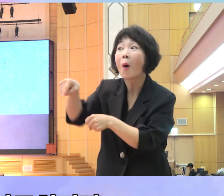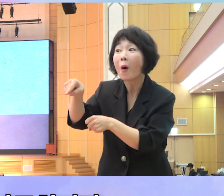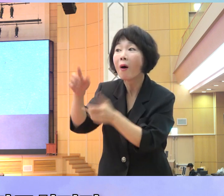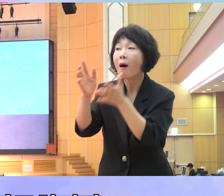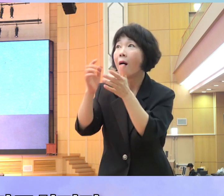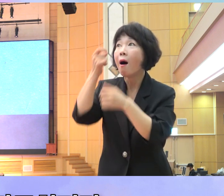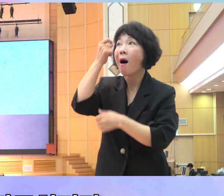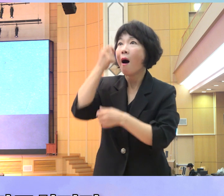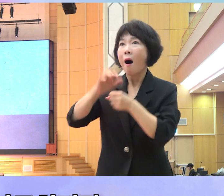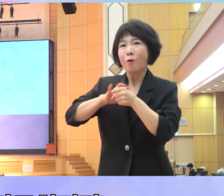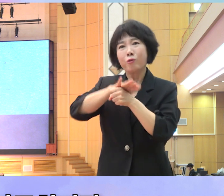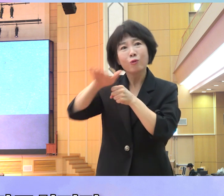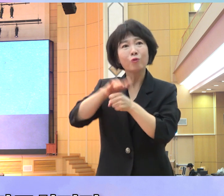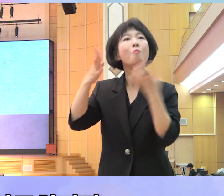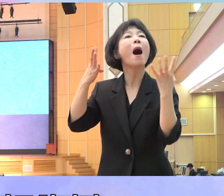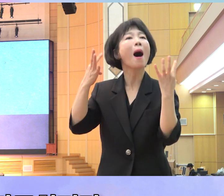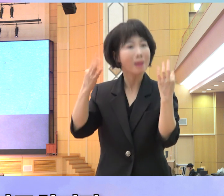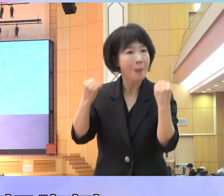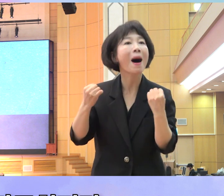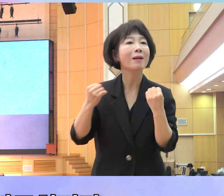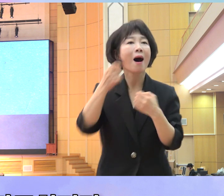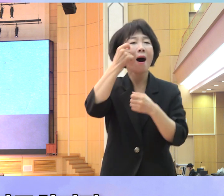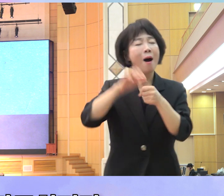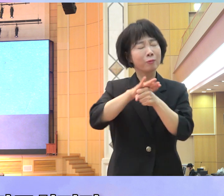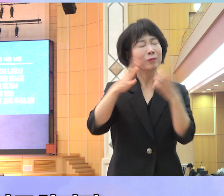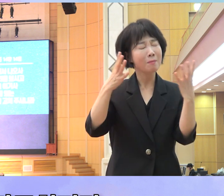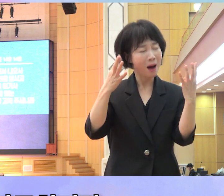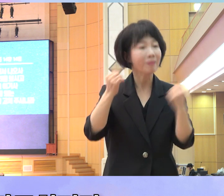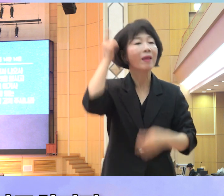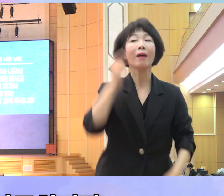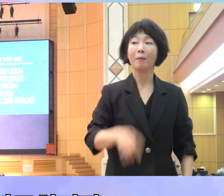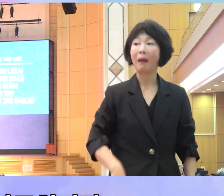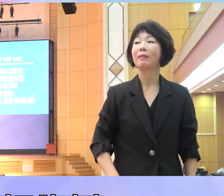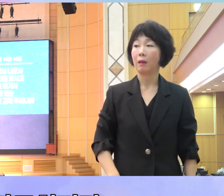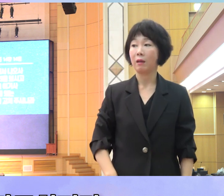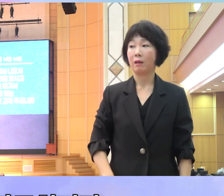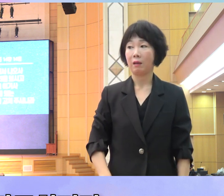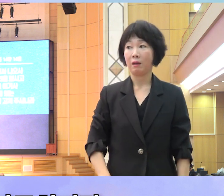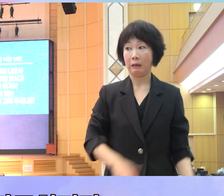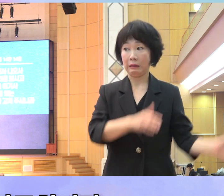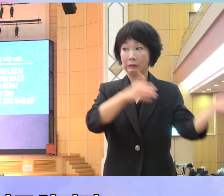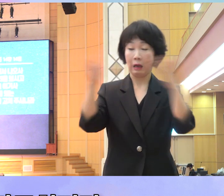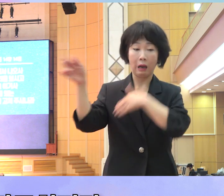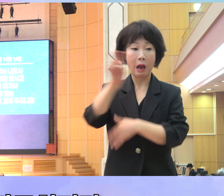긍휼하신 예수님이라는 거거든요. 마태복음 14장 14절 한번 보겠습니다.